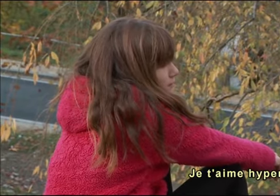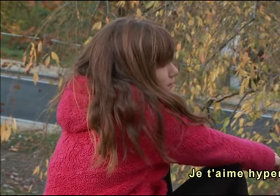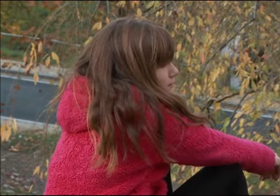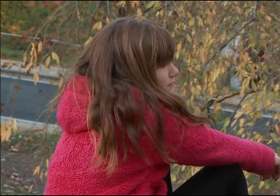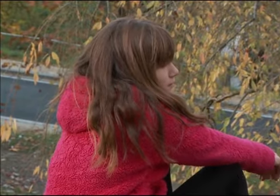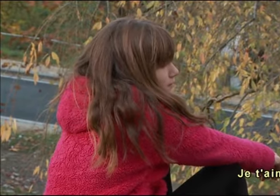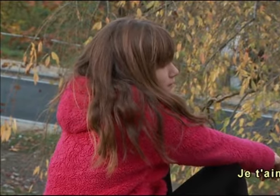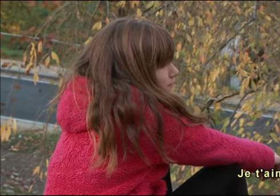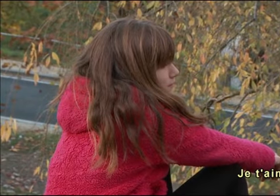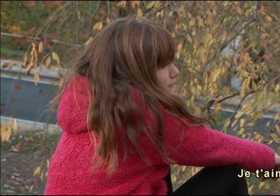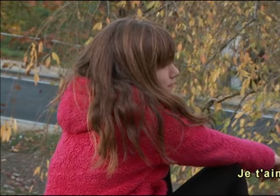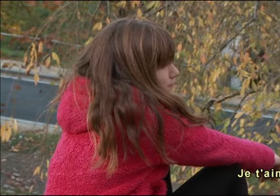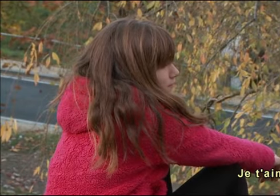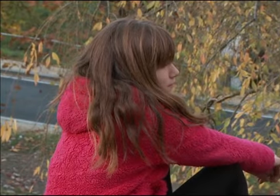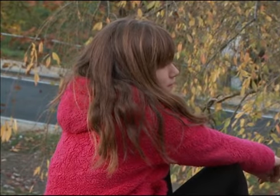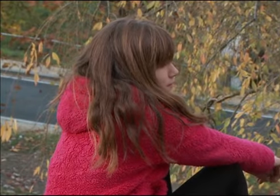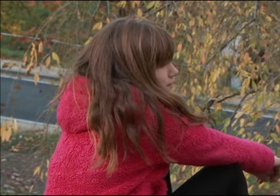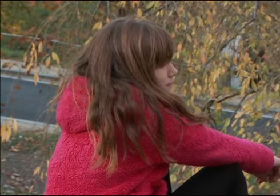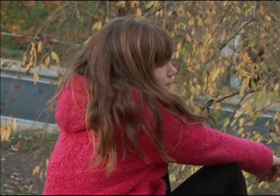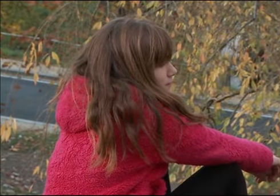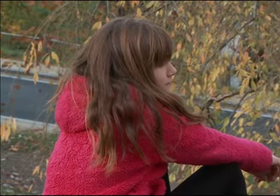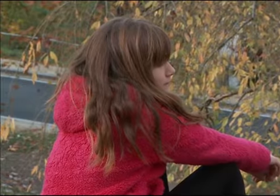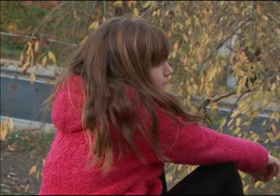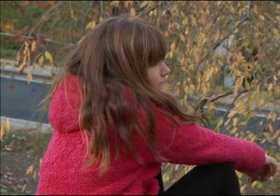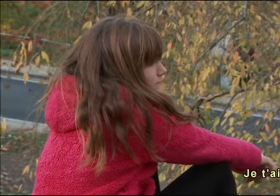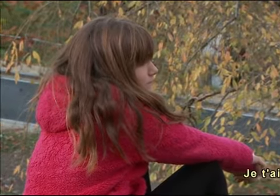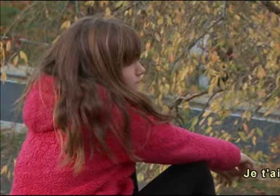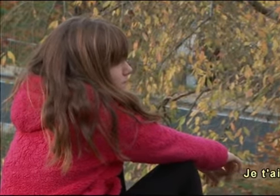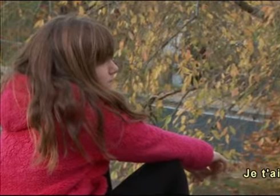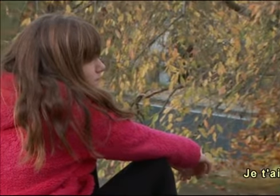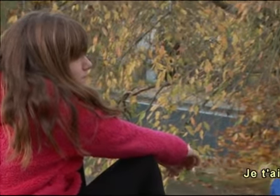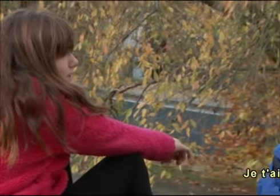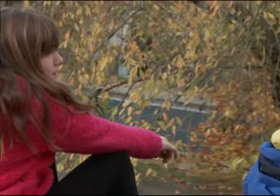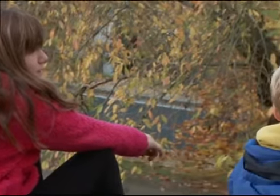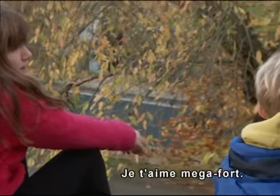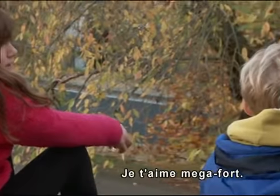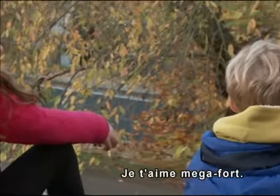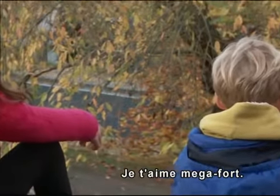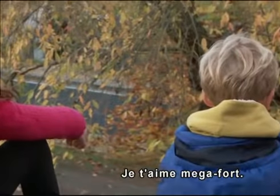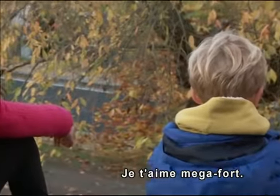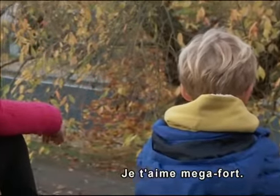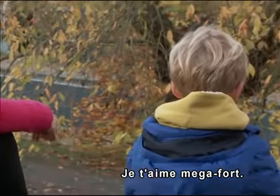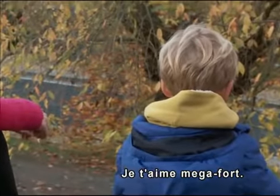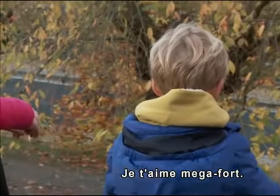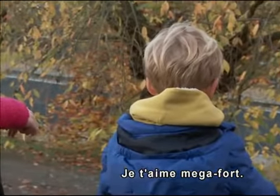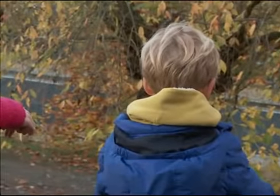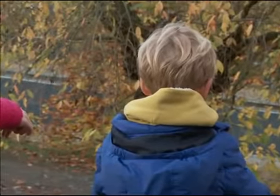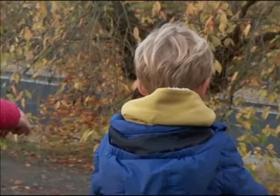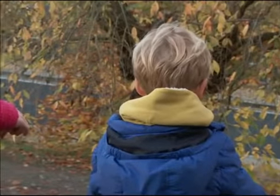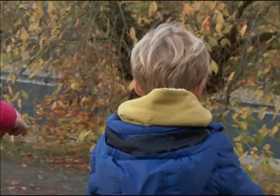méga. Je t'aime bof. Je t'aime pas. Je t'aime méga fort.